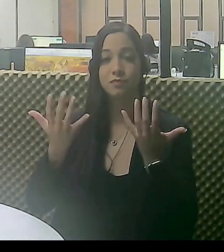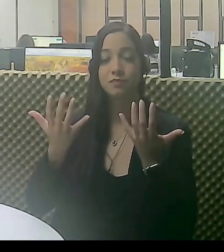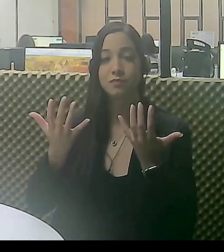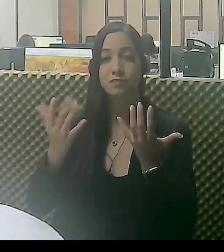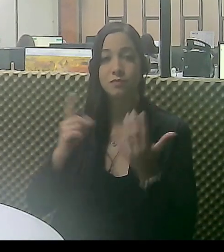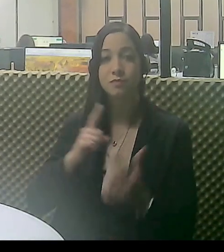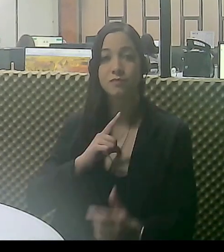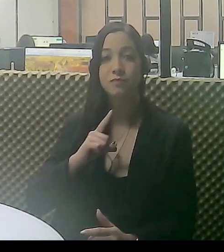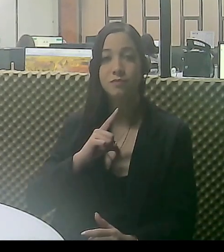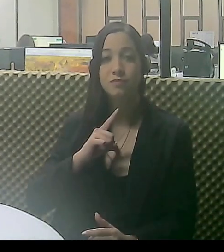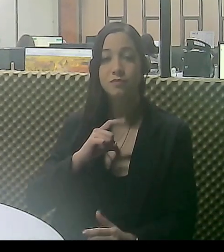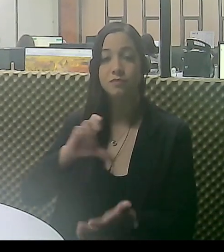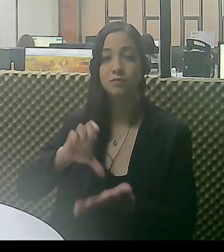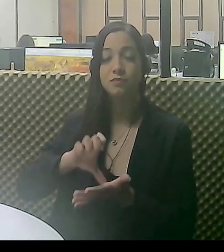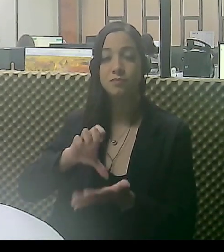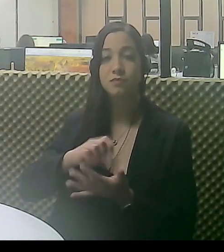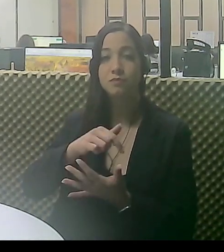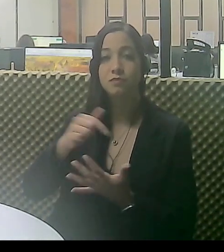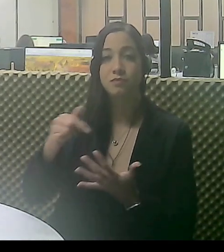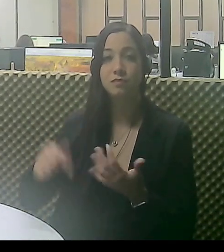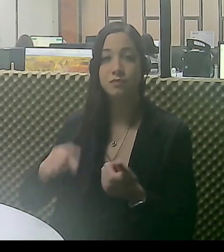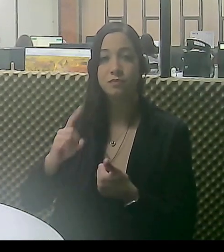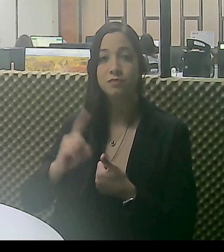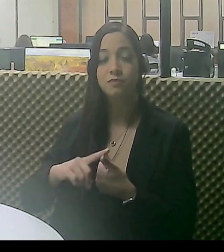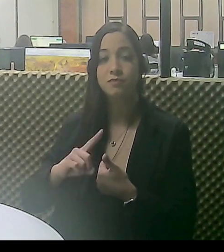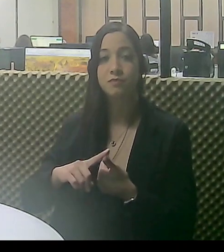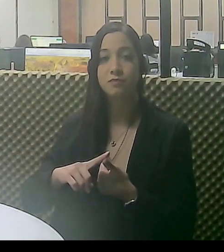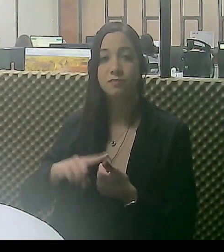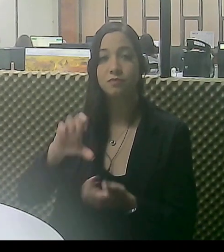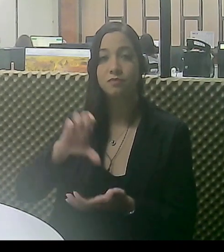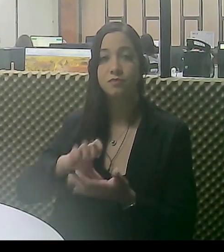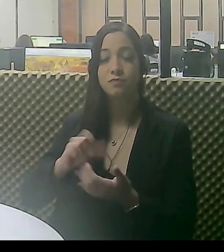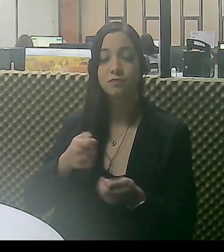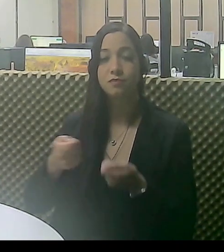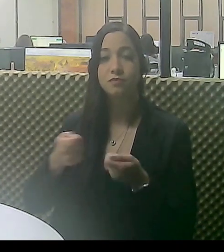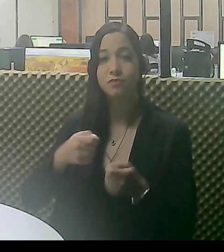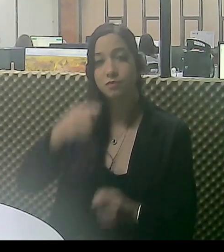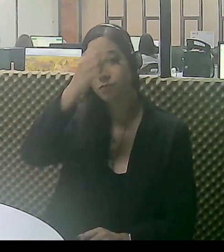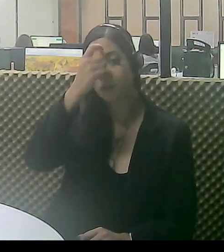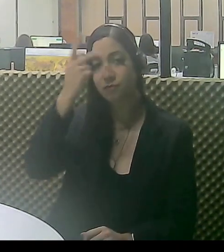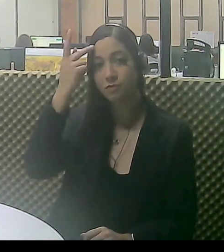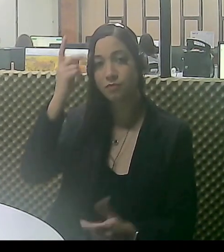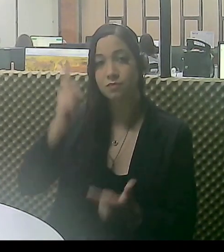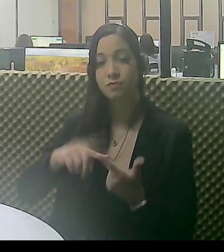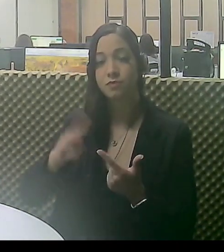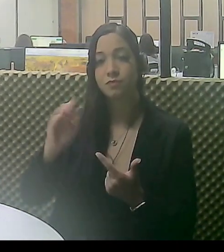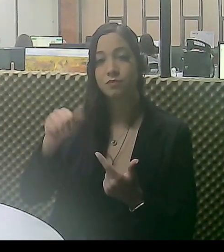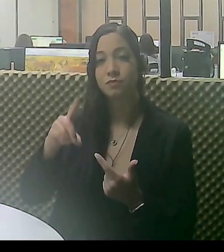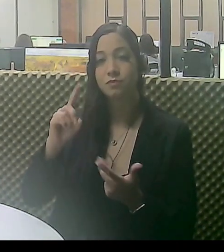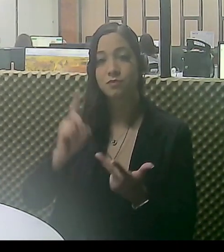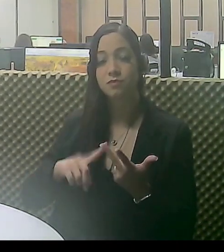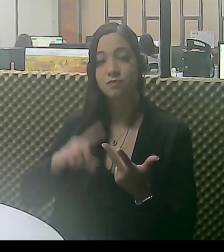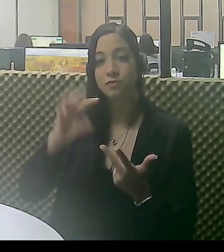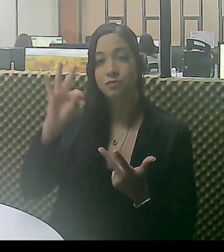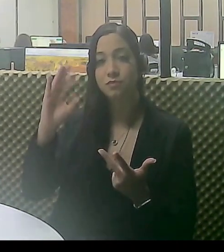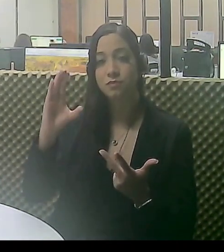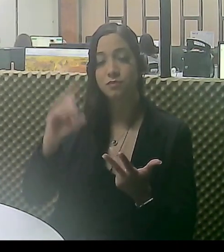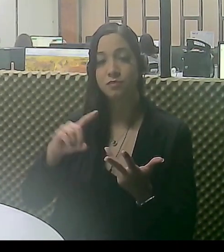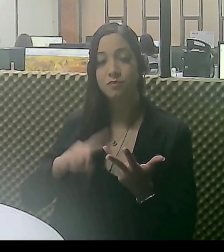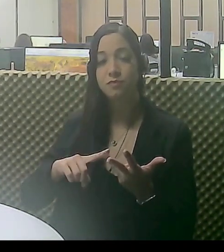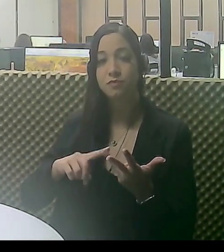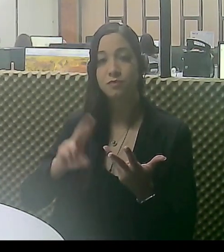campanha conta com os seguintes pontos de arrecadação: Centro Administrativo Municipal, Band Triângulo, Terminal